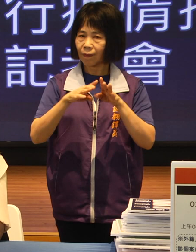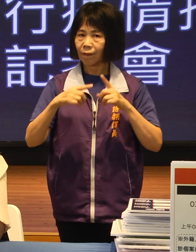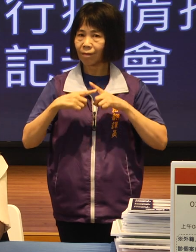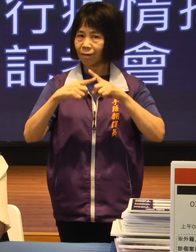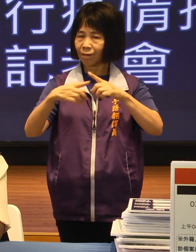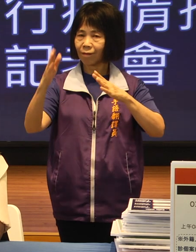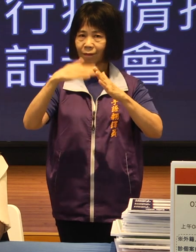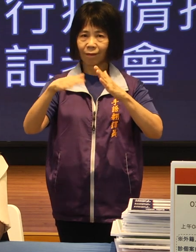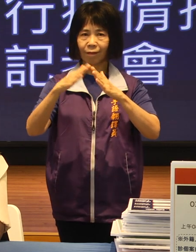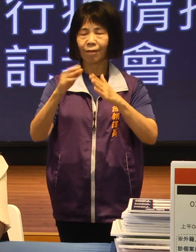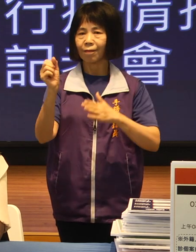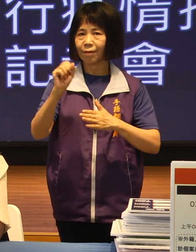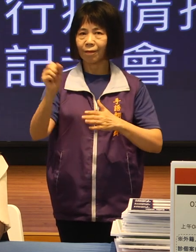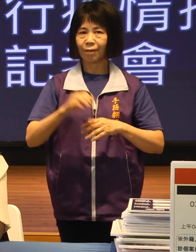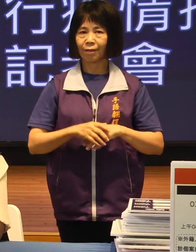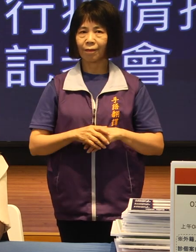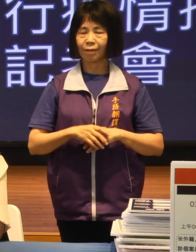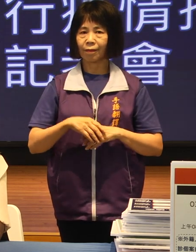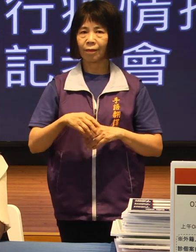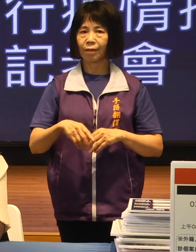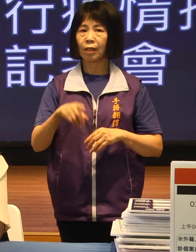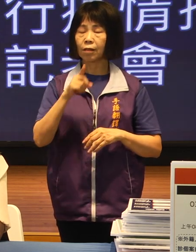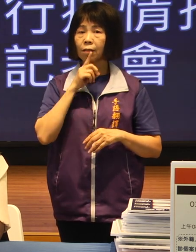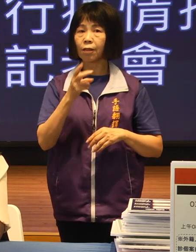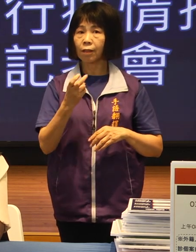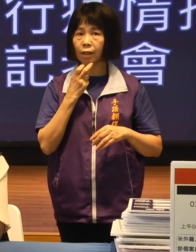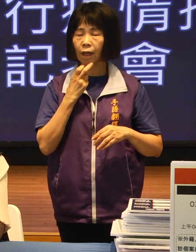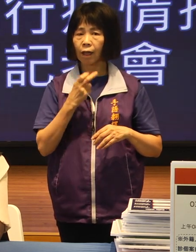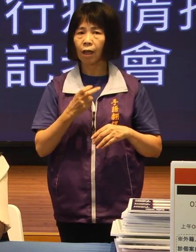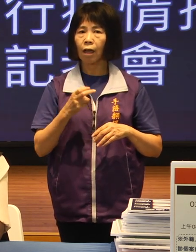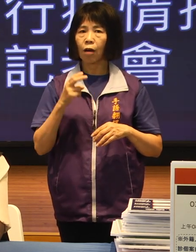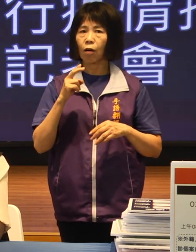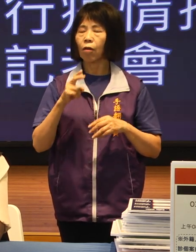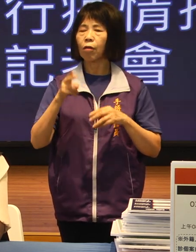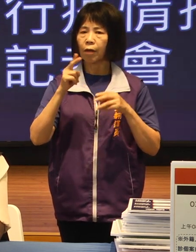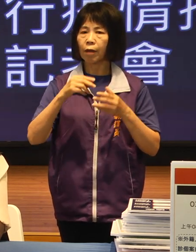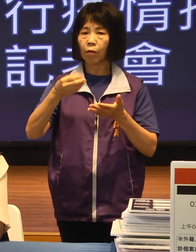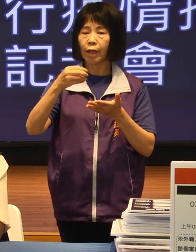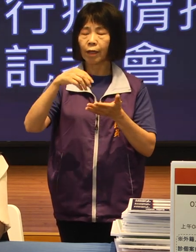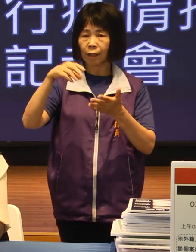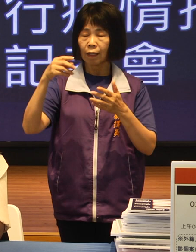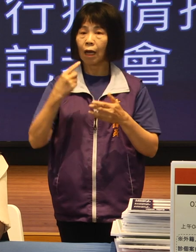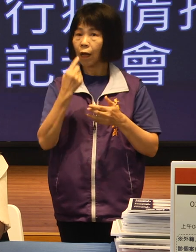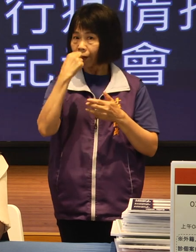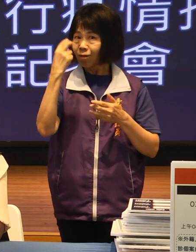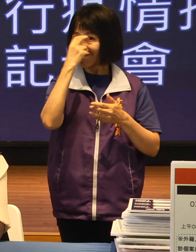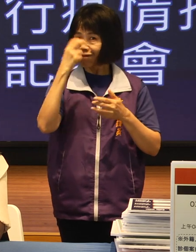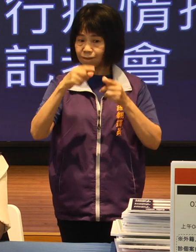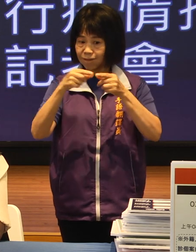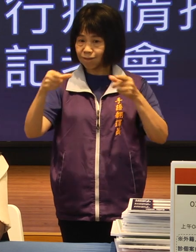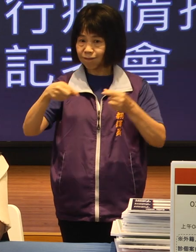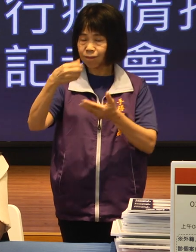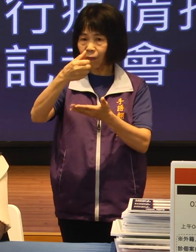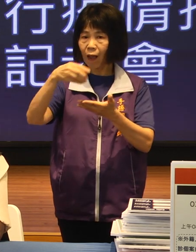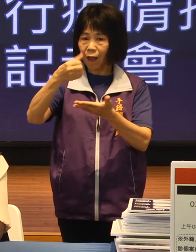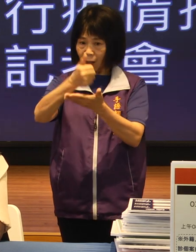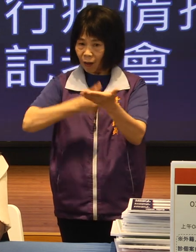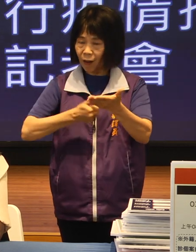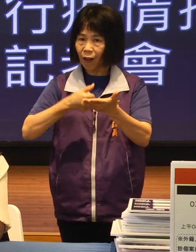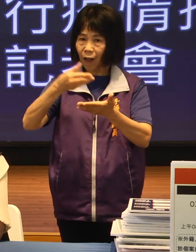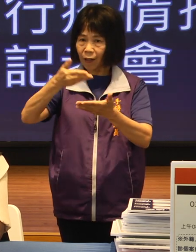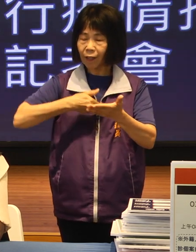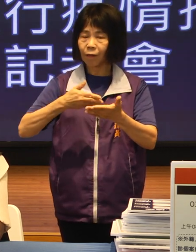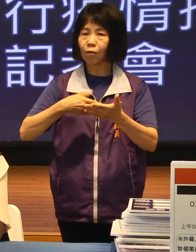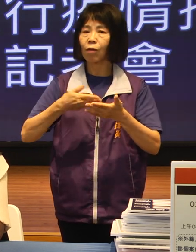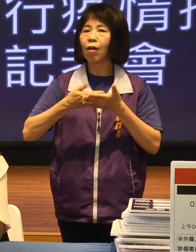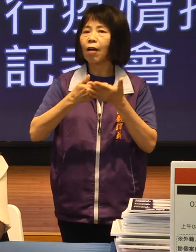部分呢，会由中央拨补快筛试剂，然后由学校提供一人一剂的快